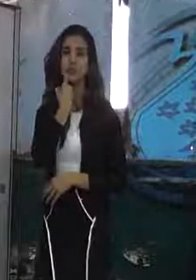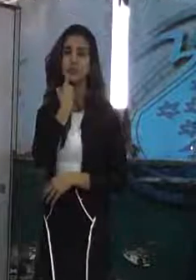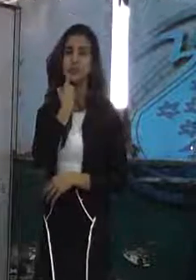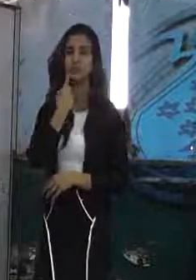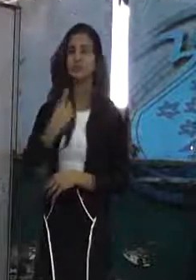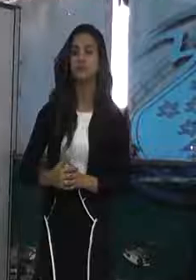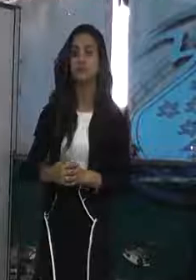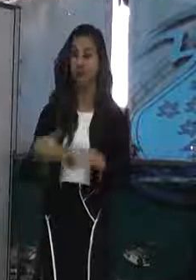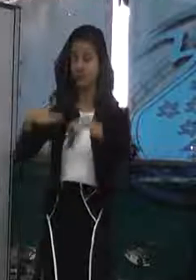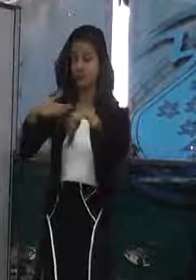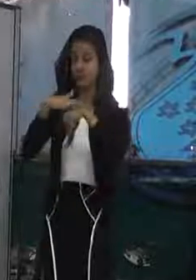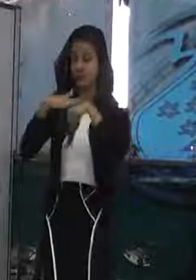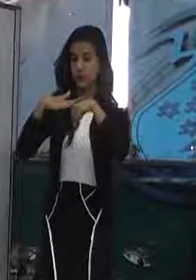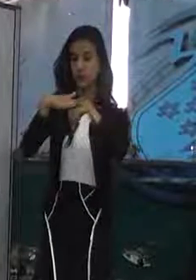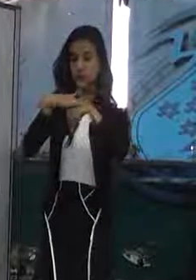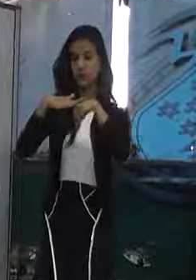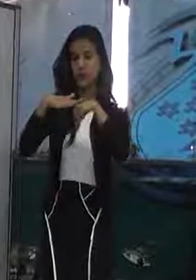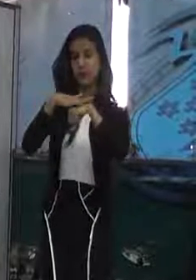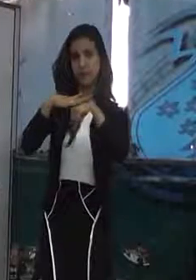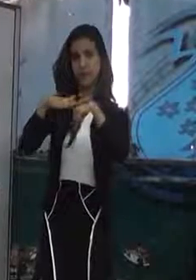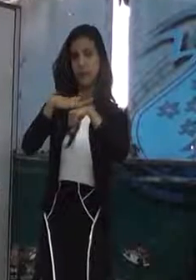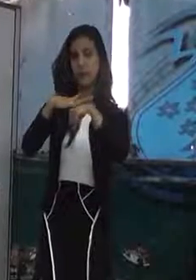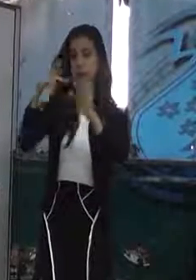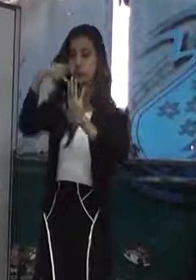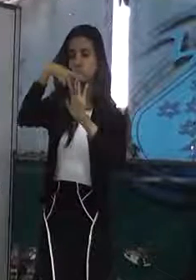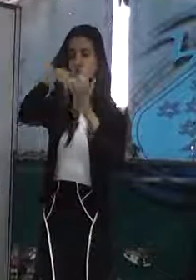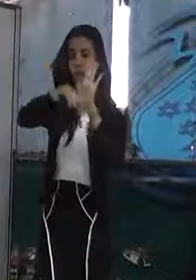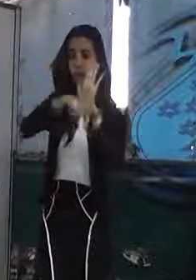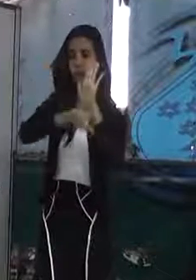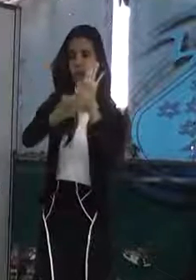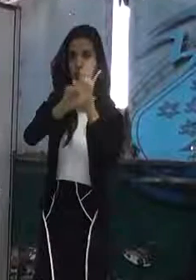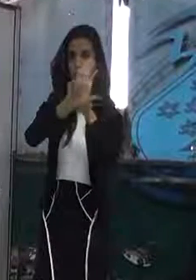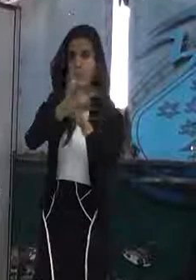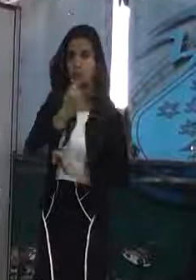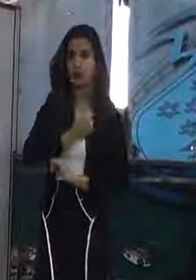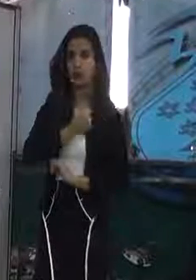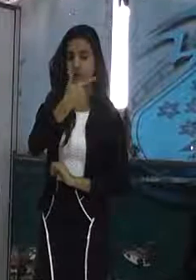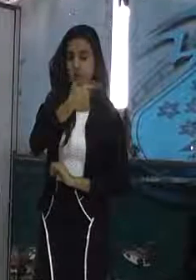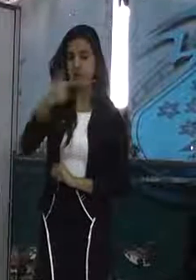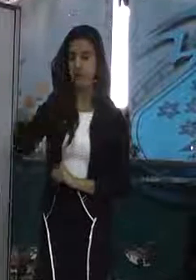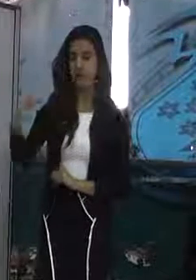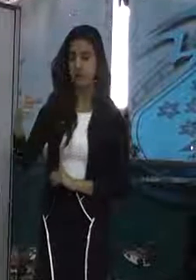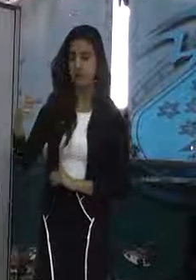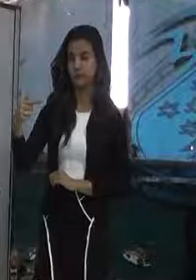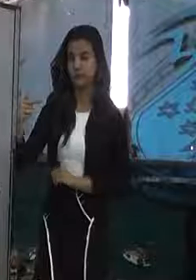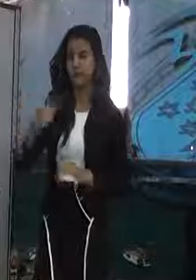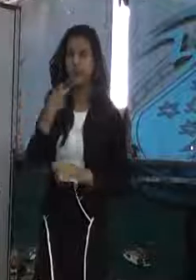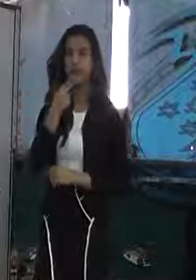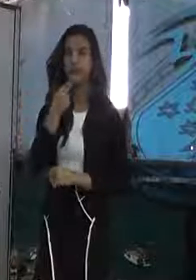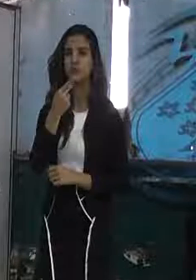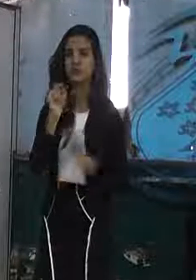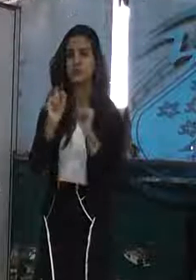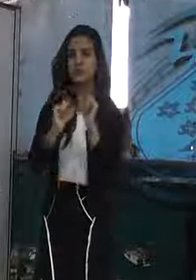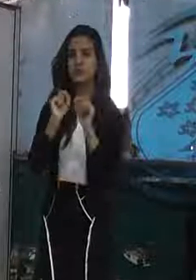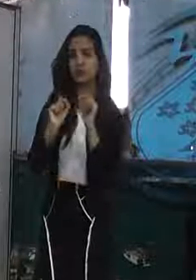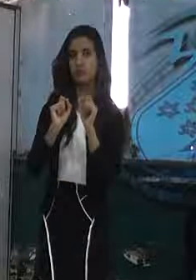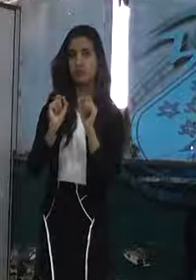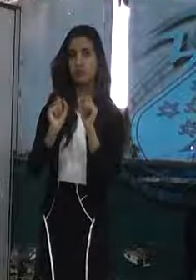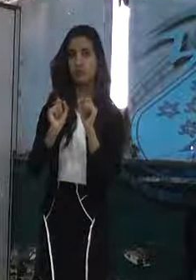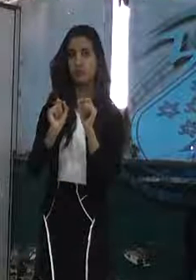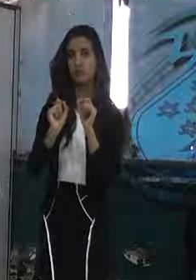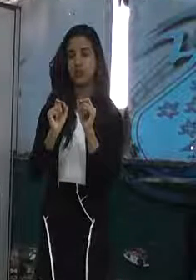debatermos aqui nesta casa um projeto de lei de número 027 que dispõe sobre as normas de